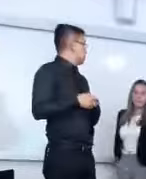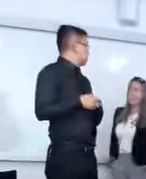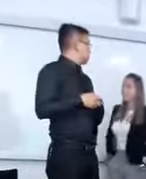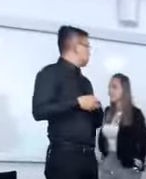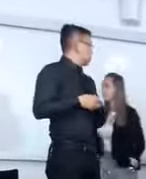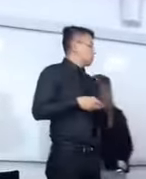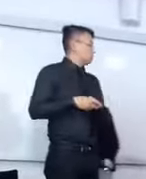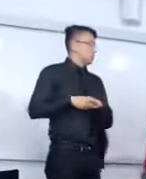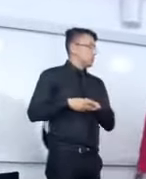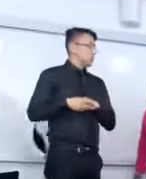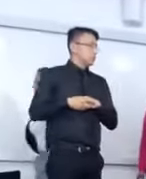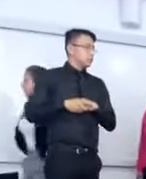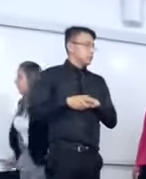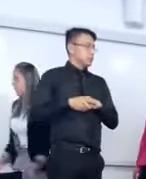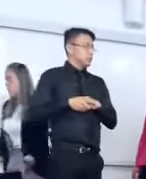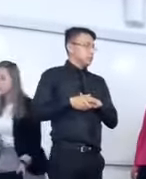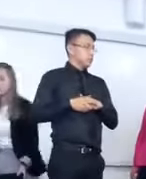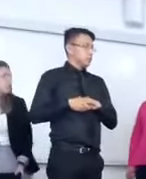Bienvenidas.